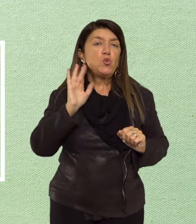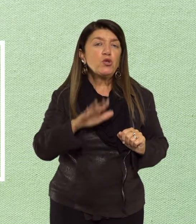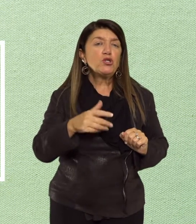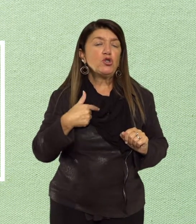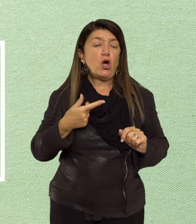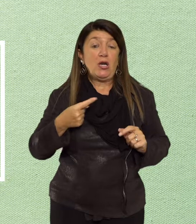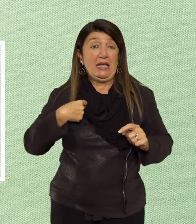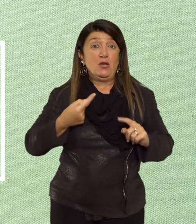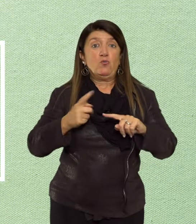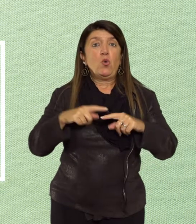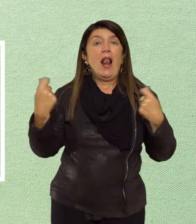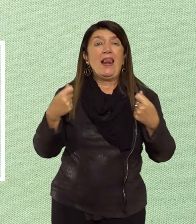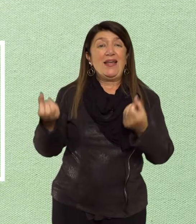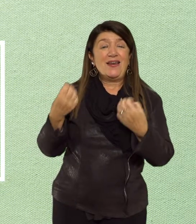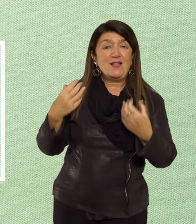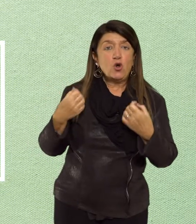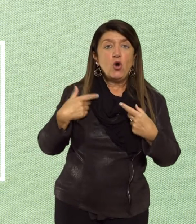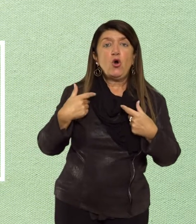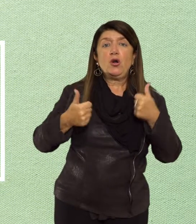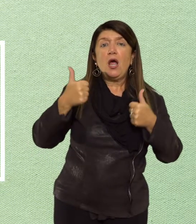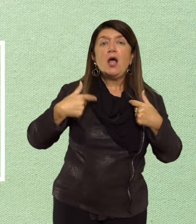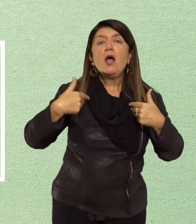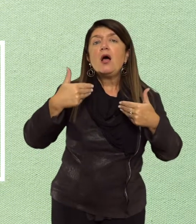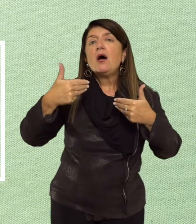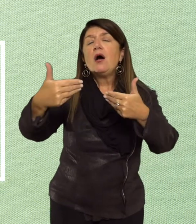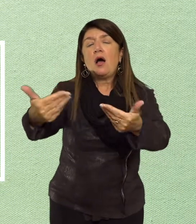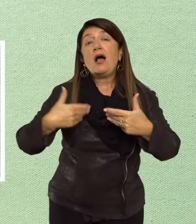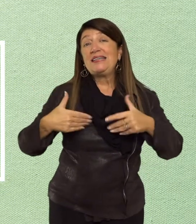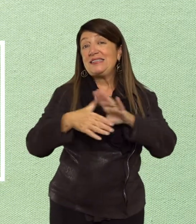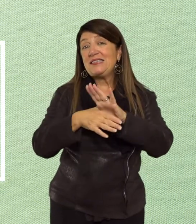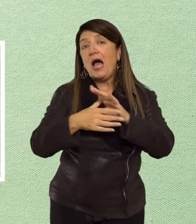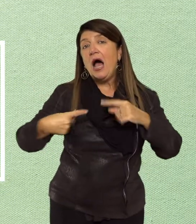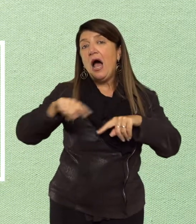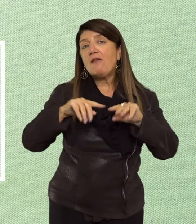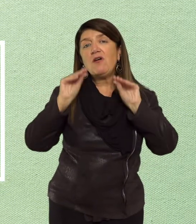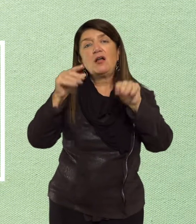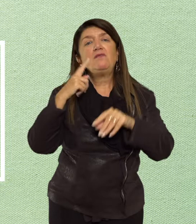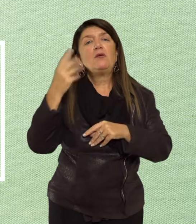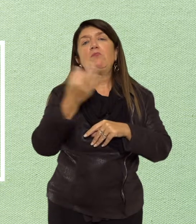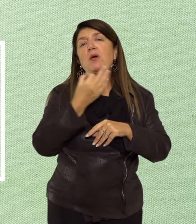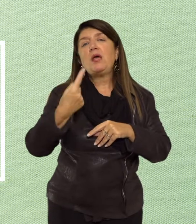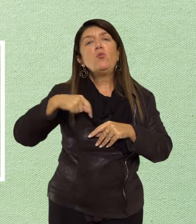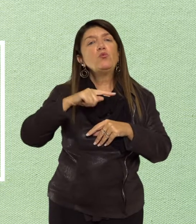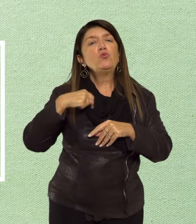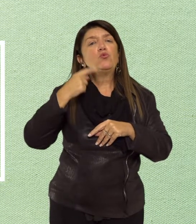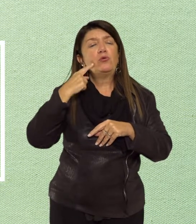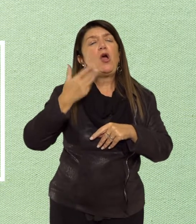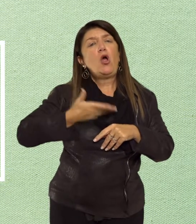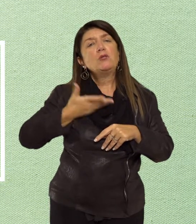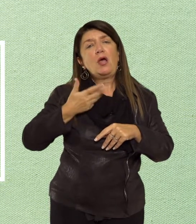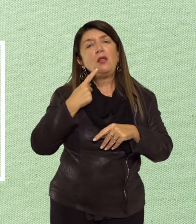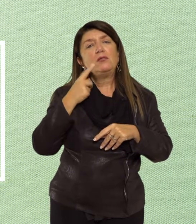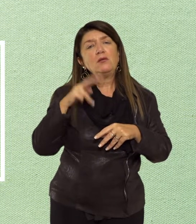io che il mio allenatore, che il mio preparatore atletico, insomma, tutto lo staff siamo molto soddisfatti del lavoro che abbiamo fatto. Ecco,